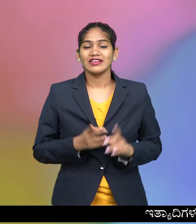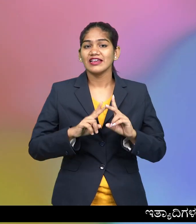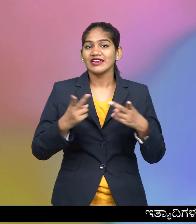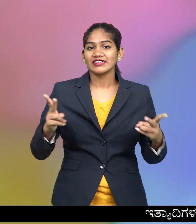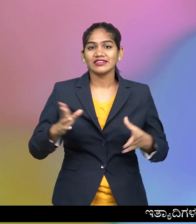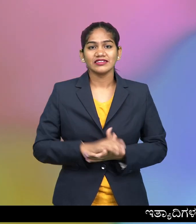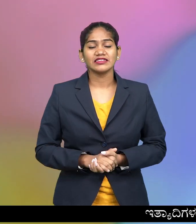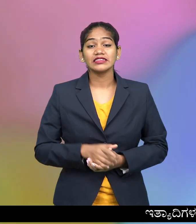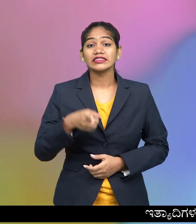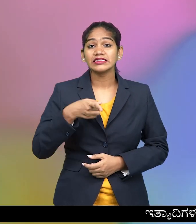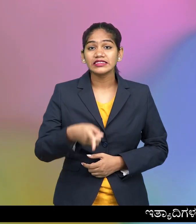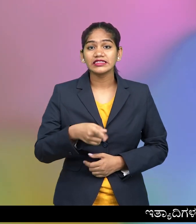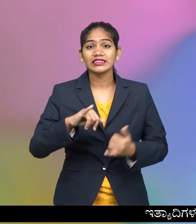ಇತ್ಯಾದಿಗಳು ಈ ರೋಗದ ಲಕ್ಷಣಗಳಾಗಿವೆ.